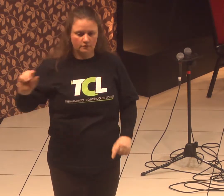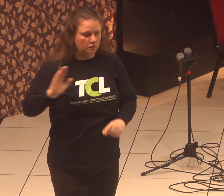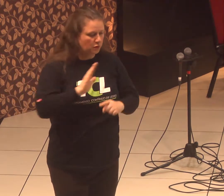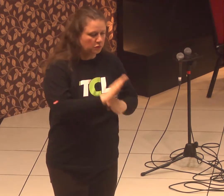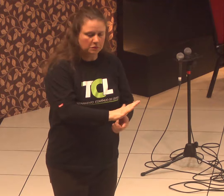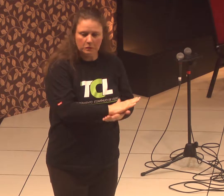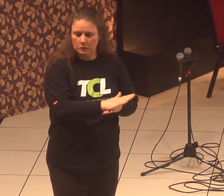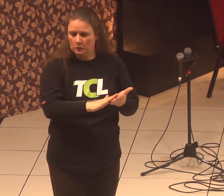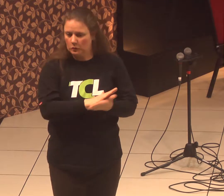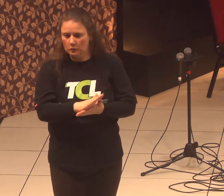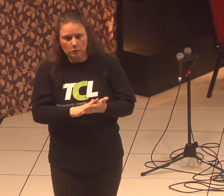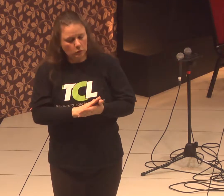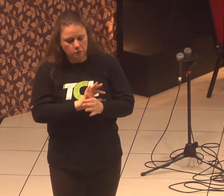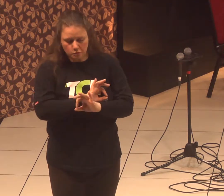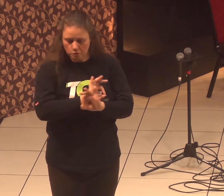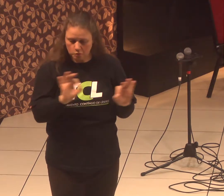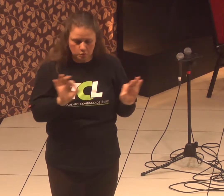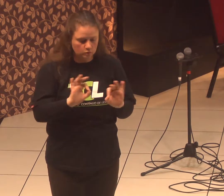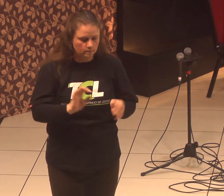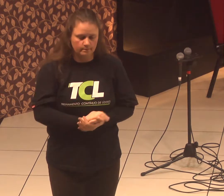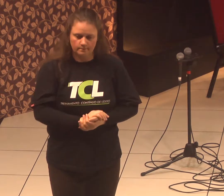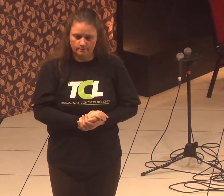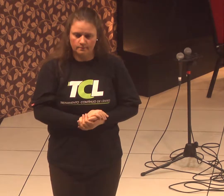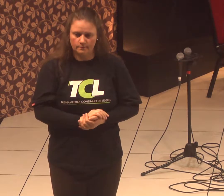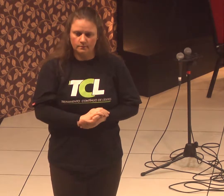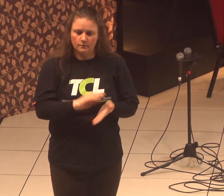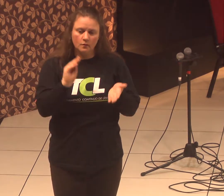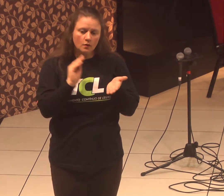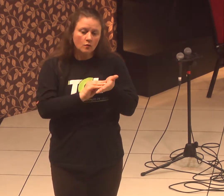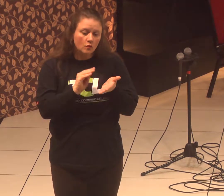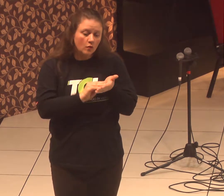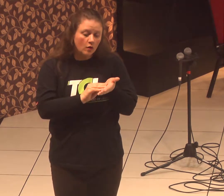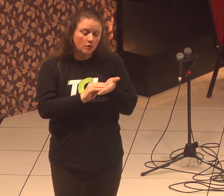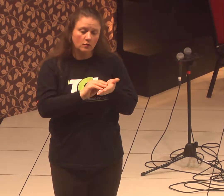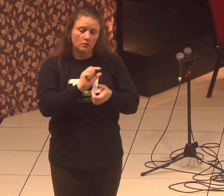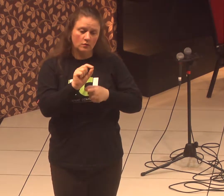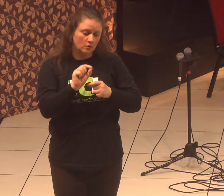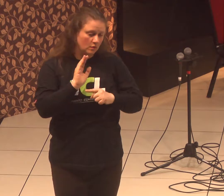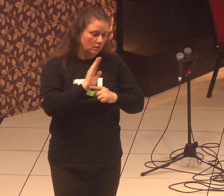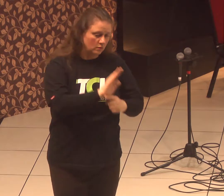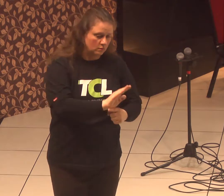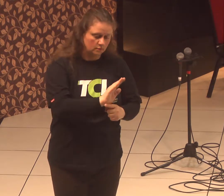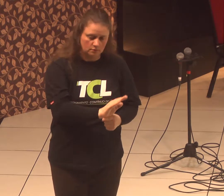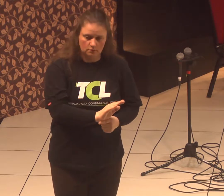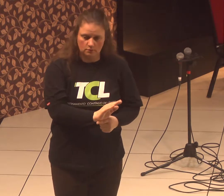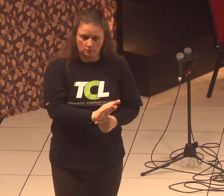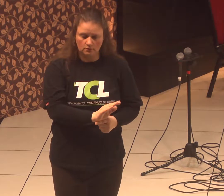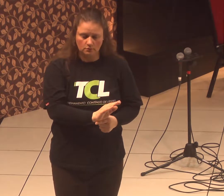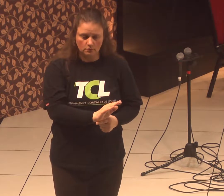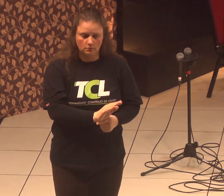busca algo mais, falta uma ajuda. Quando nós ministramos,